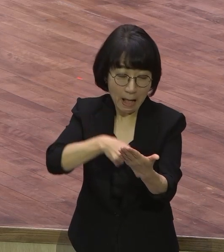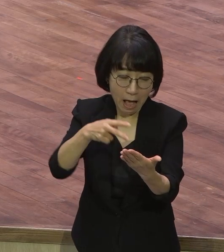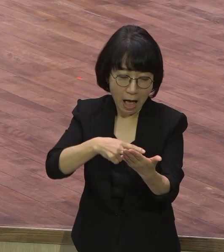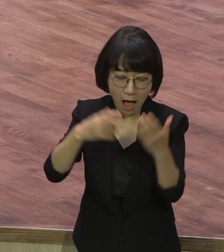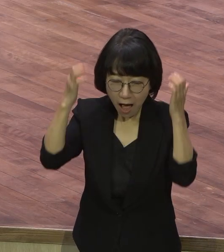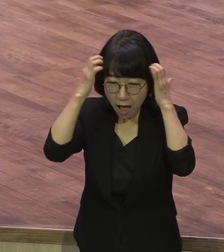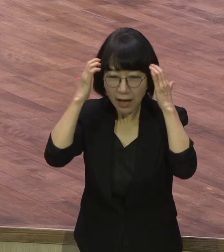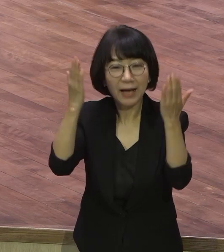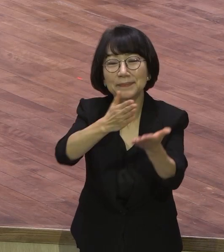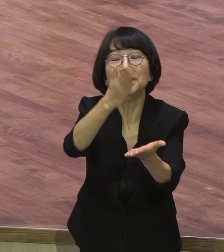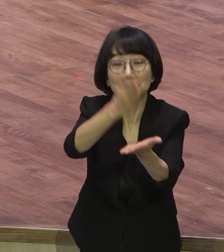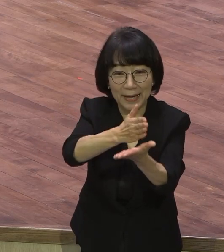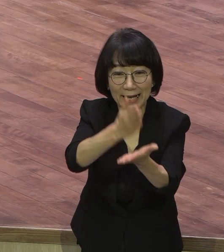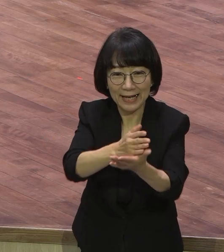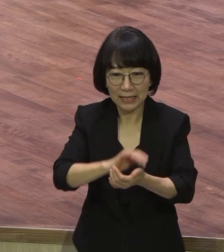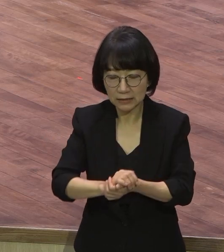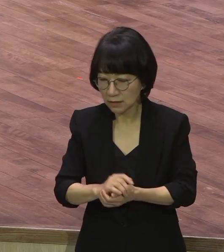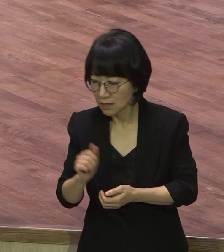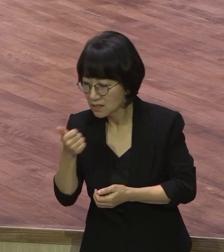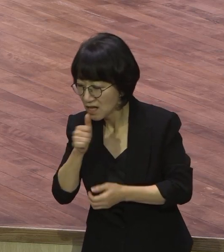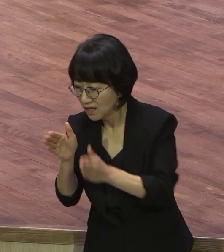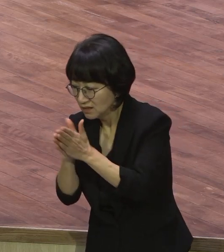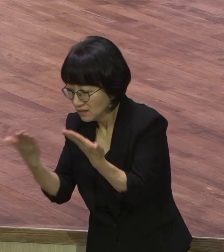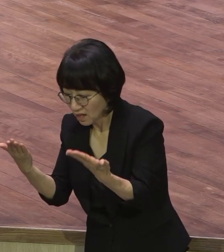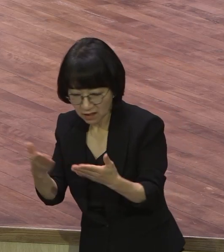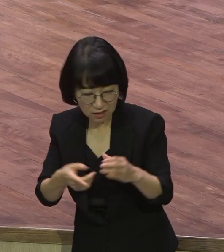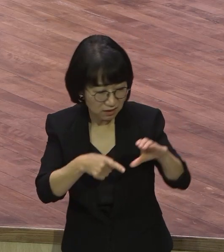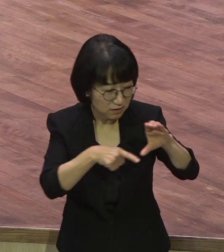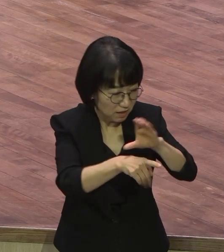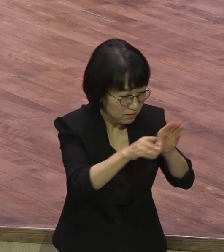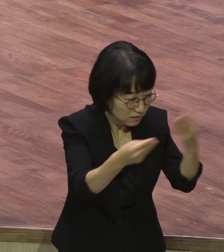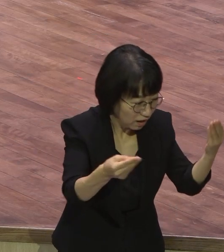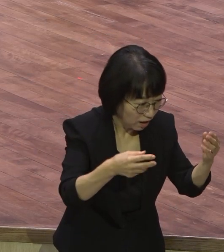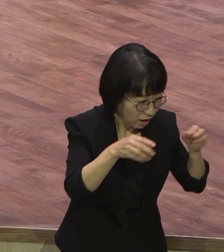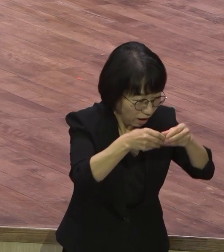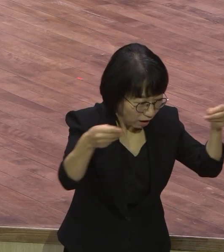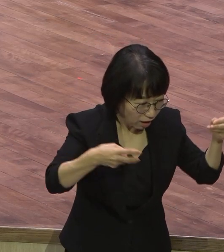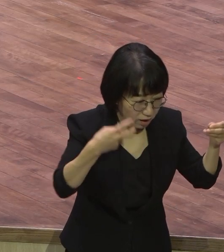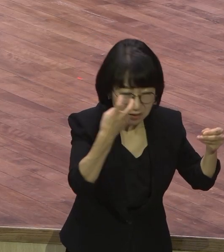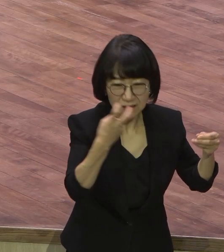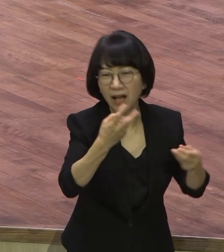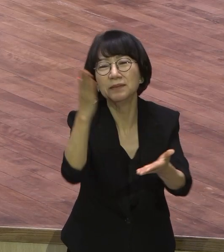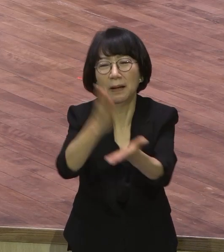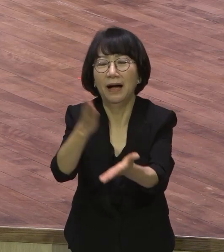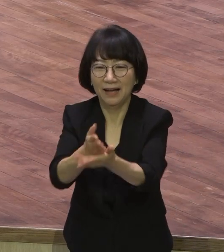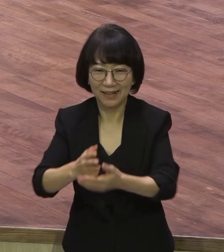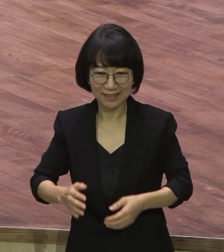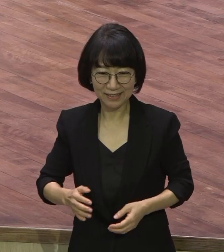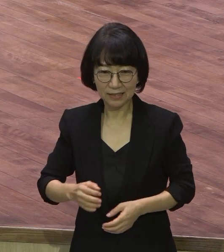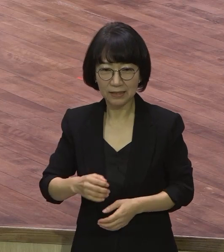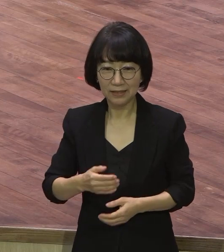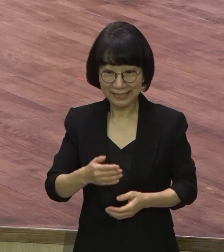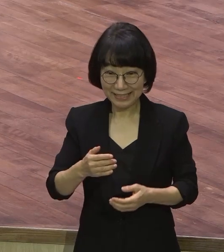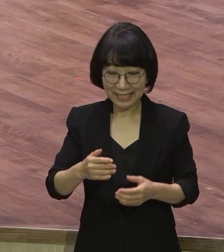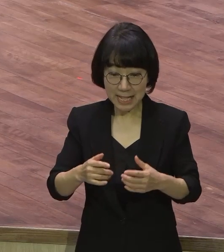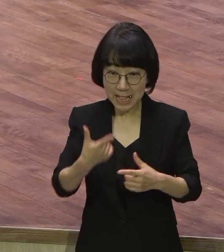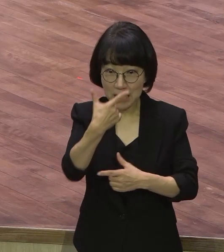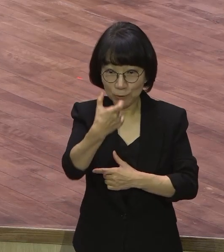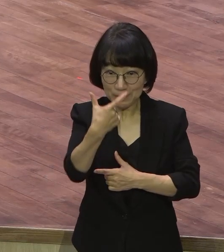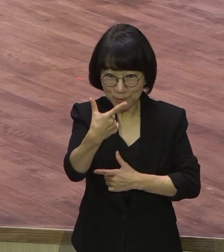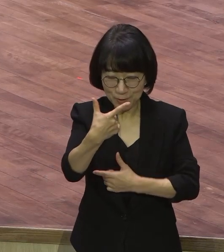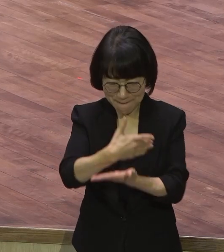그거 가지고 주석 찾아보고 사진 찾아볼 거 없어요. 그냥 지나가세요. 중요하지 않습니다. 66권